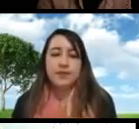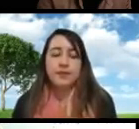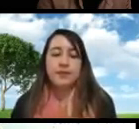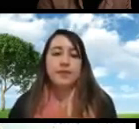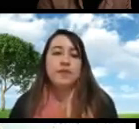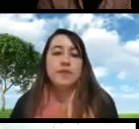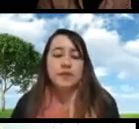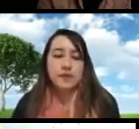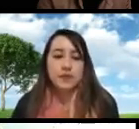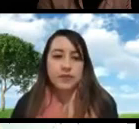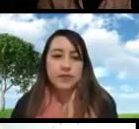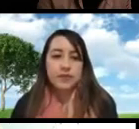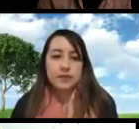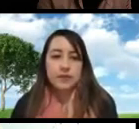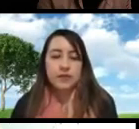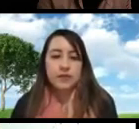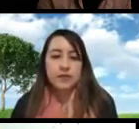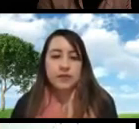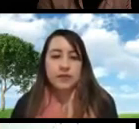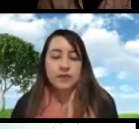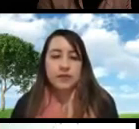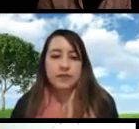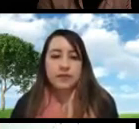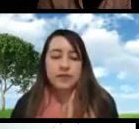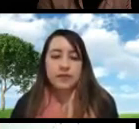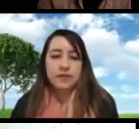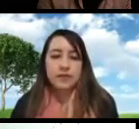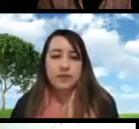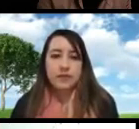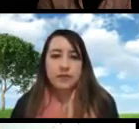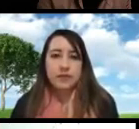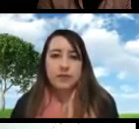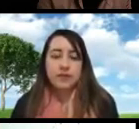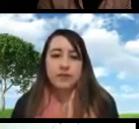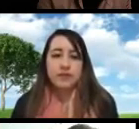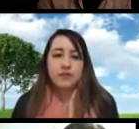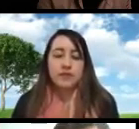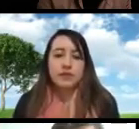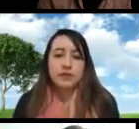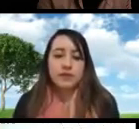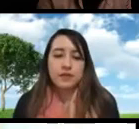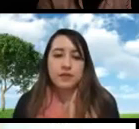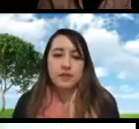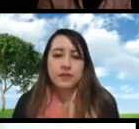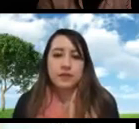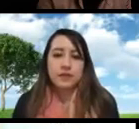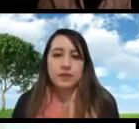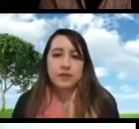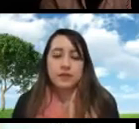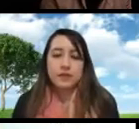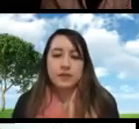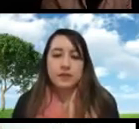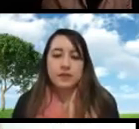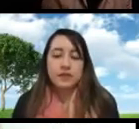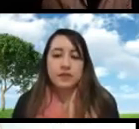que son todos los organismos de cualquier especie que constituyen la flora y la fauna, además de algas, hongos y bacterias, y